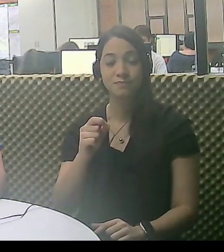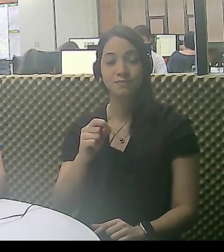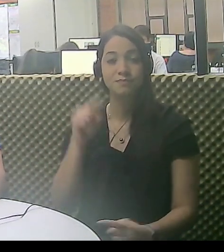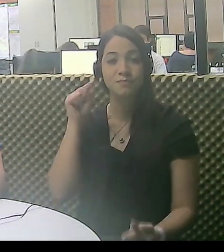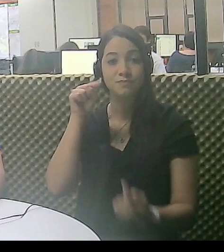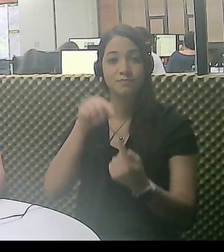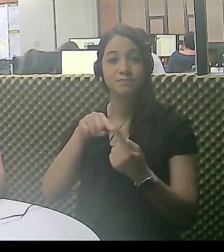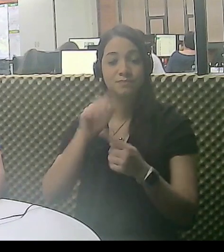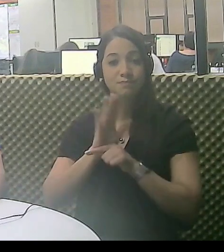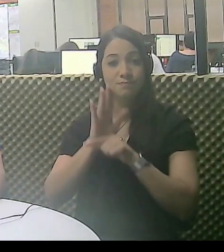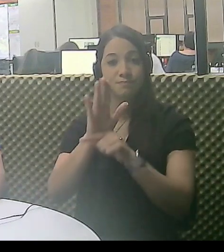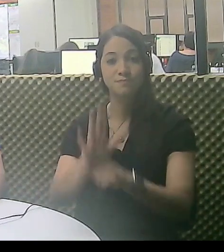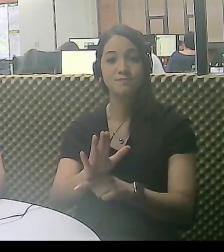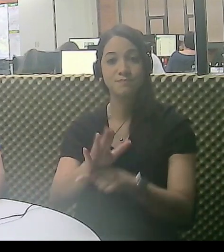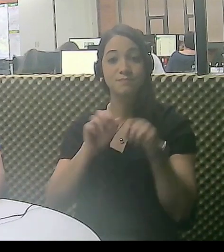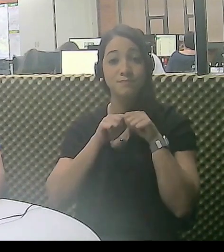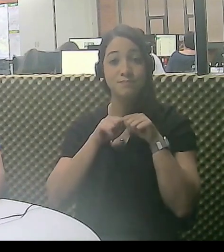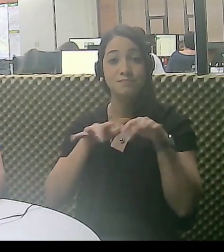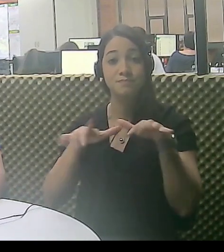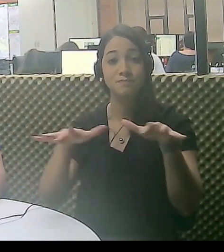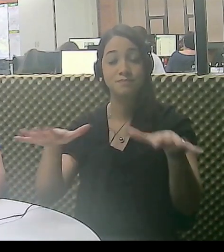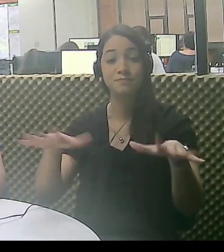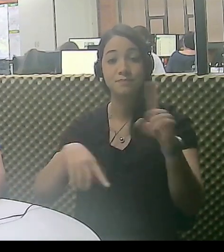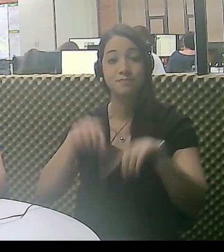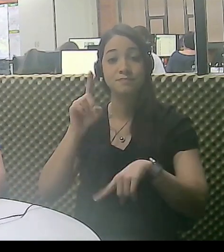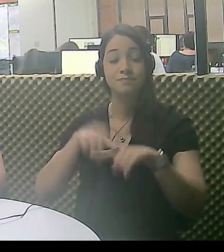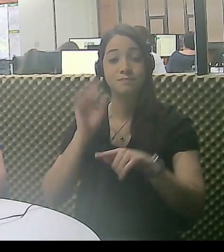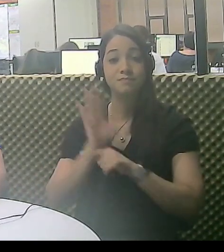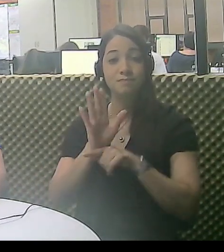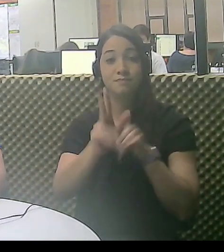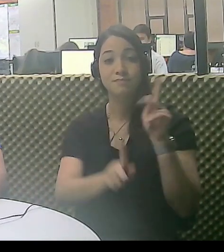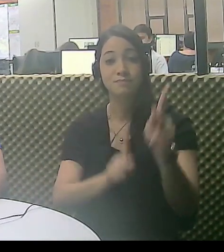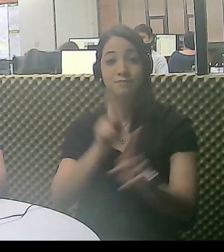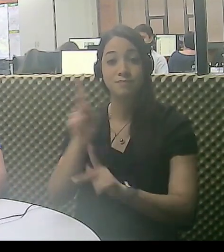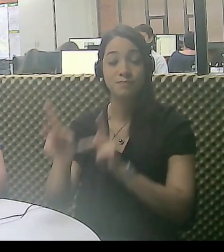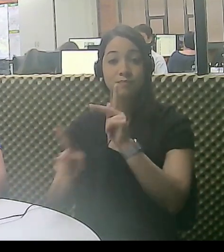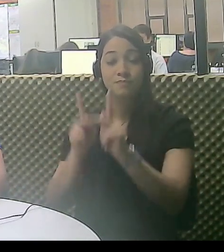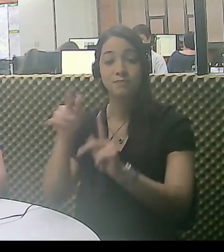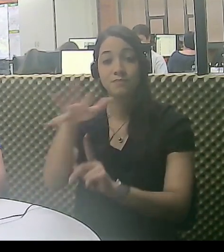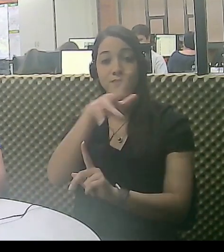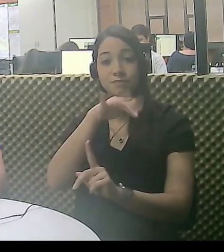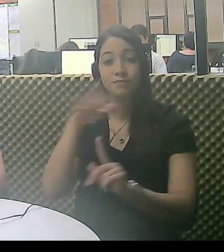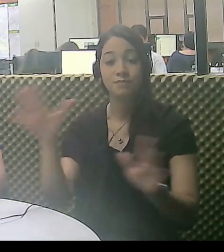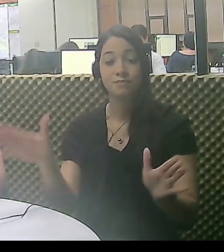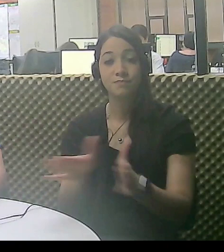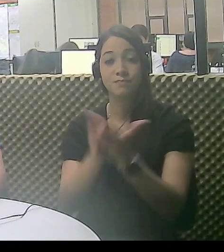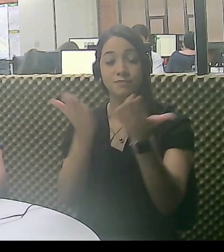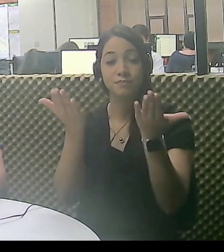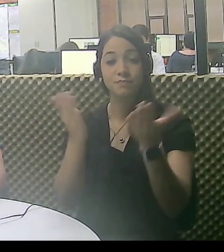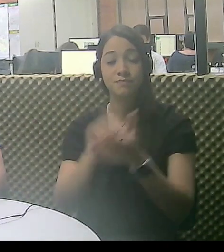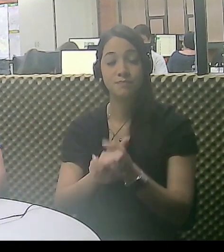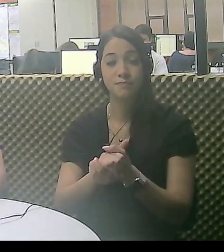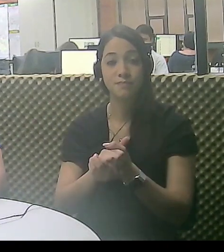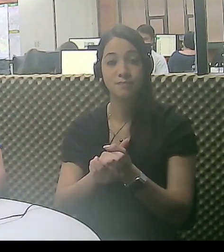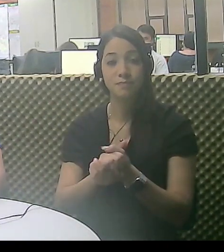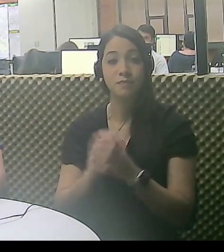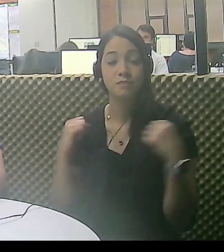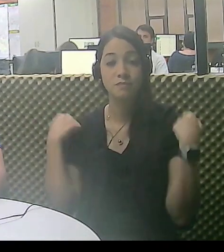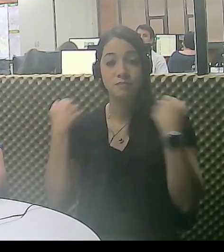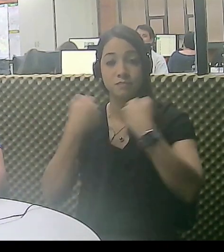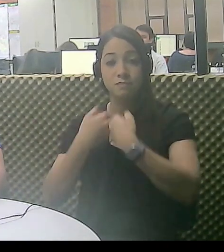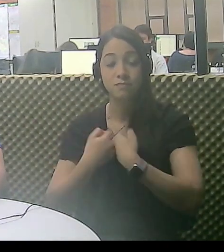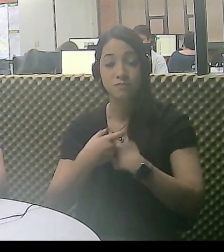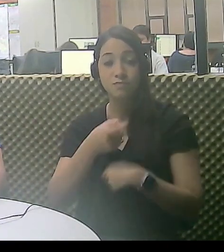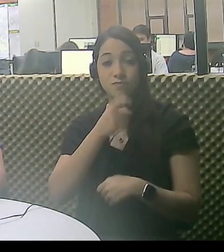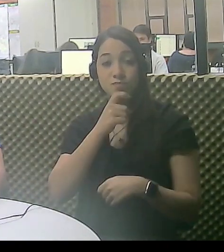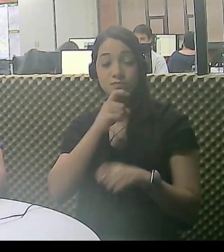busca contribuir com a distribuição de itens que ajudam a população em situação de vulnerabilidade social a se proteger em